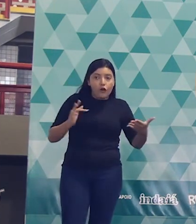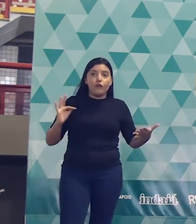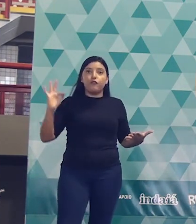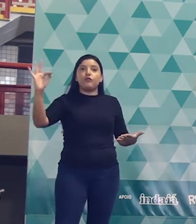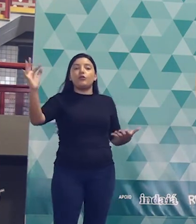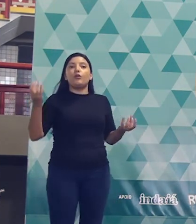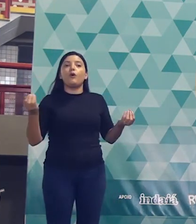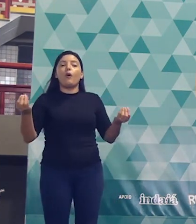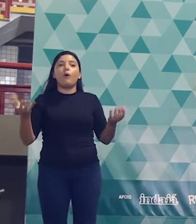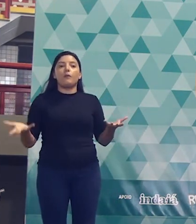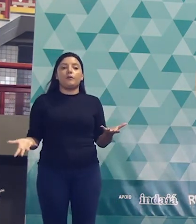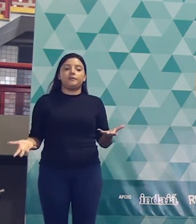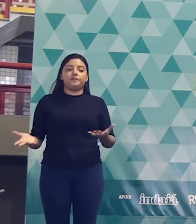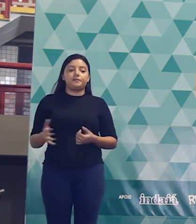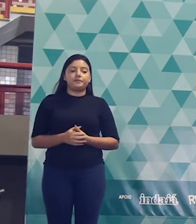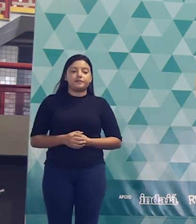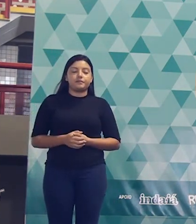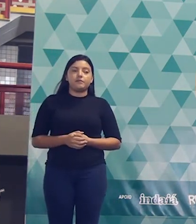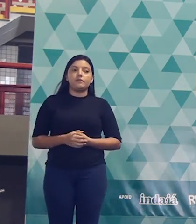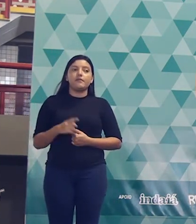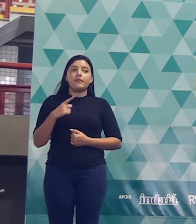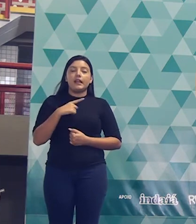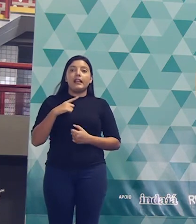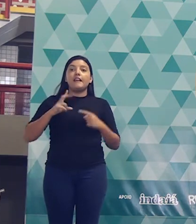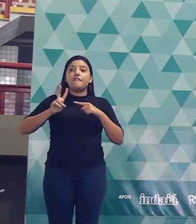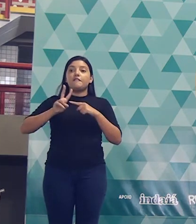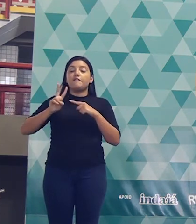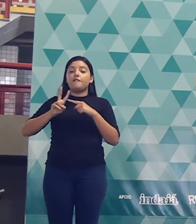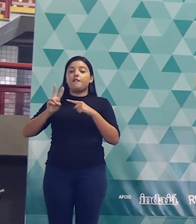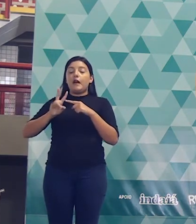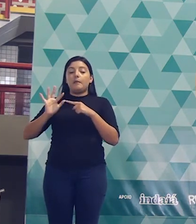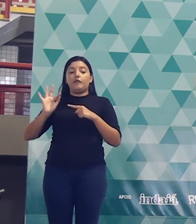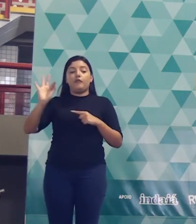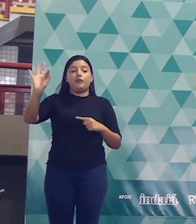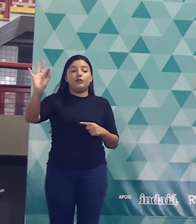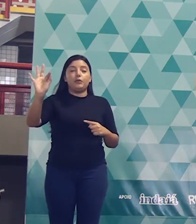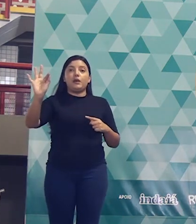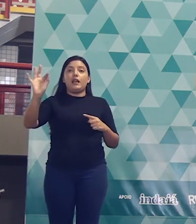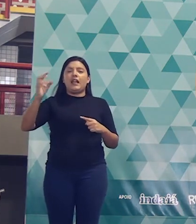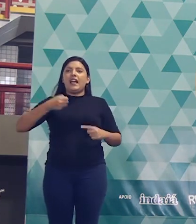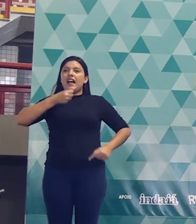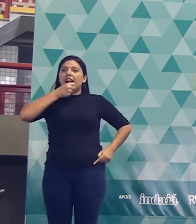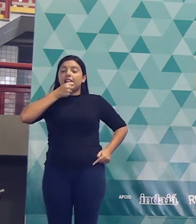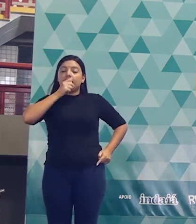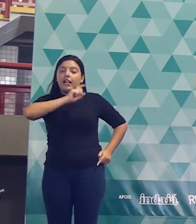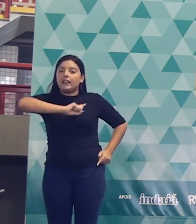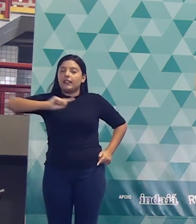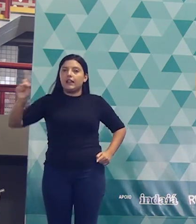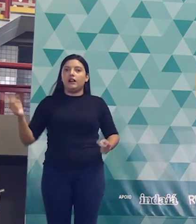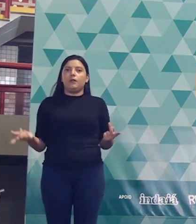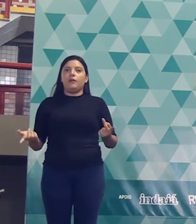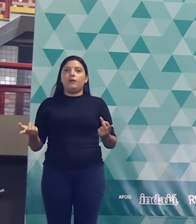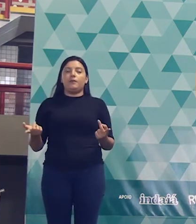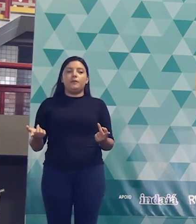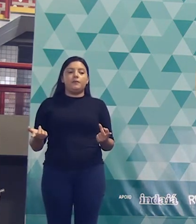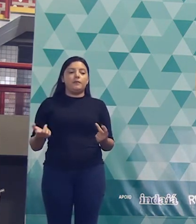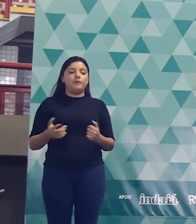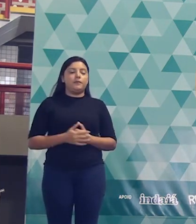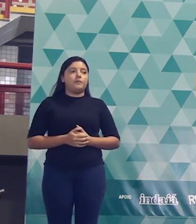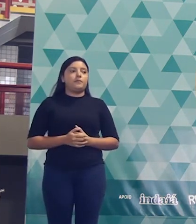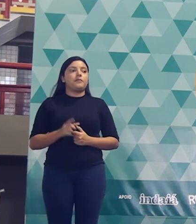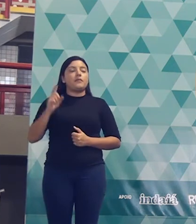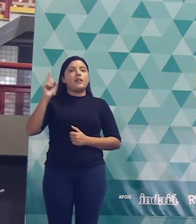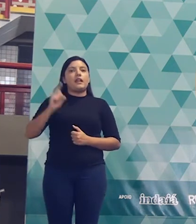Nas duas ocorrências do não, ocorre um verbo no futuro. Não serei, não cantarei. Então o que ele nega, repito, é